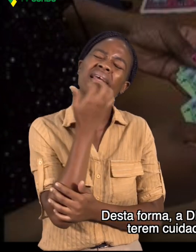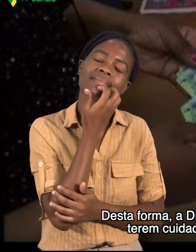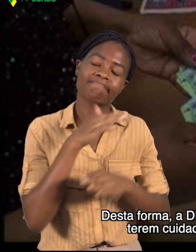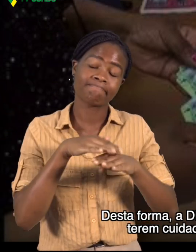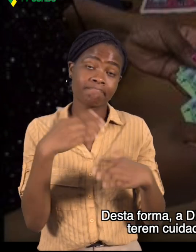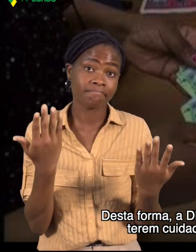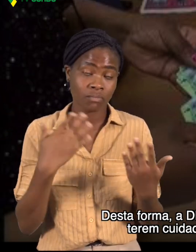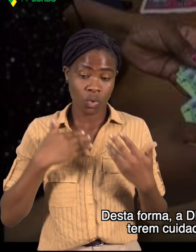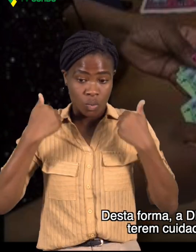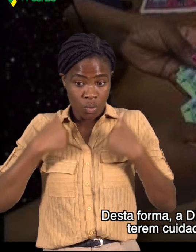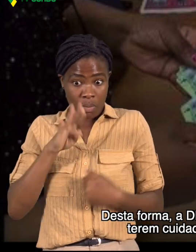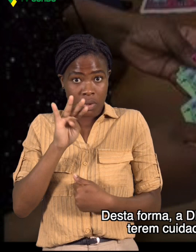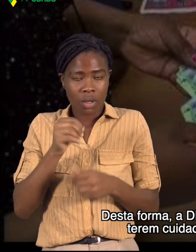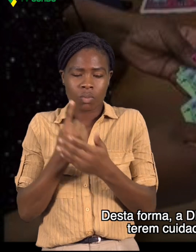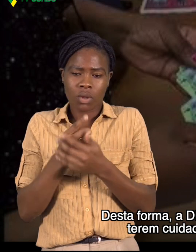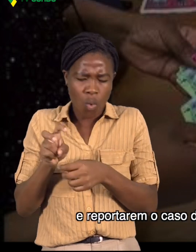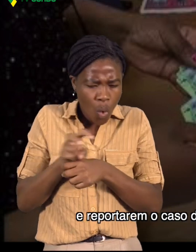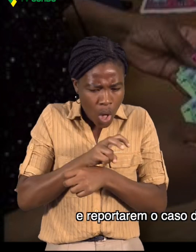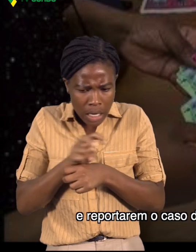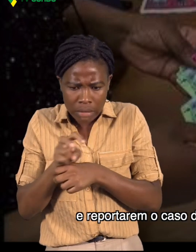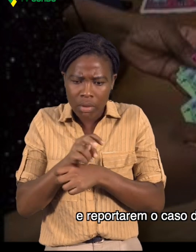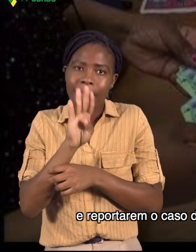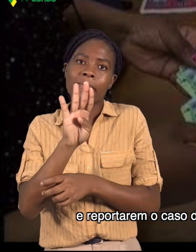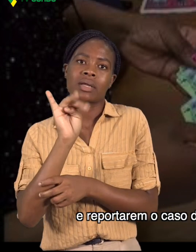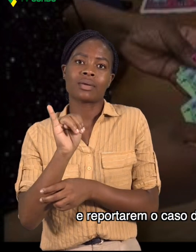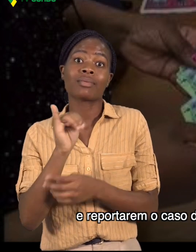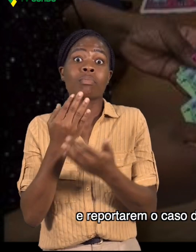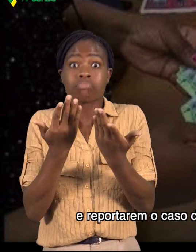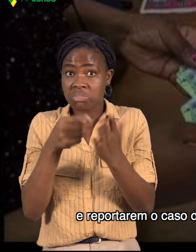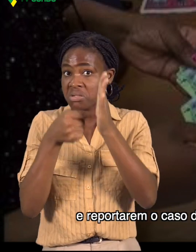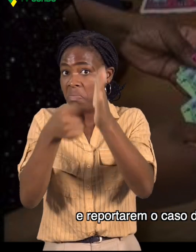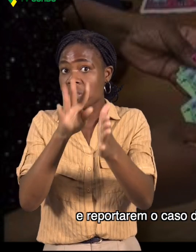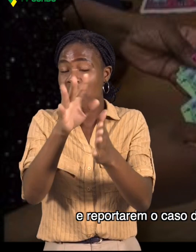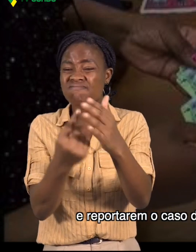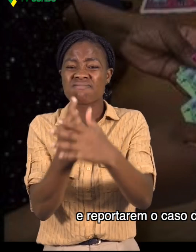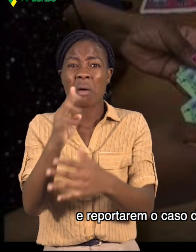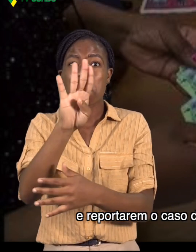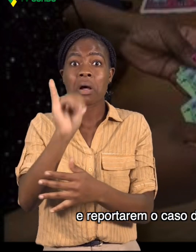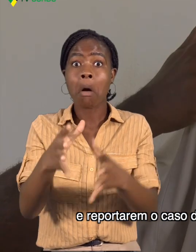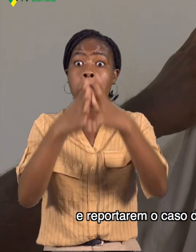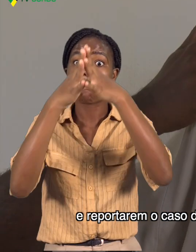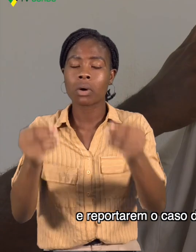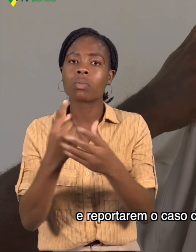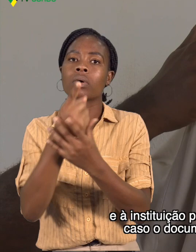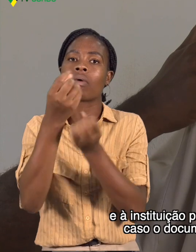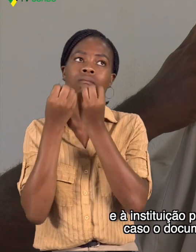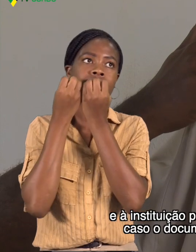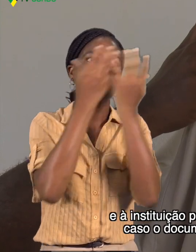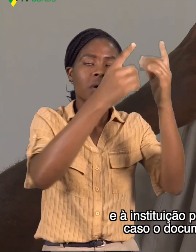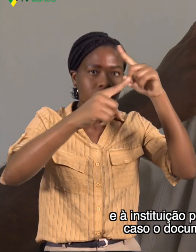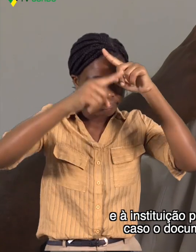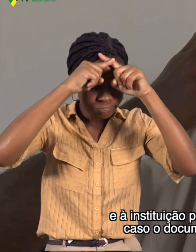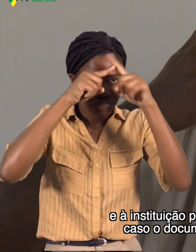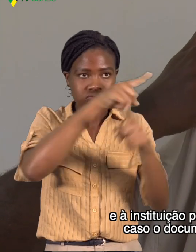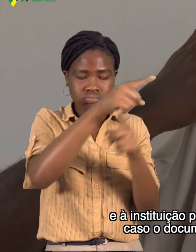a todos os cidadãos para terem cuidado com os seus documentos e reportarem o caso de perda de BIs às autoridades policiais